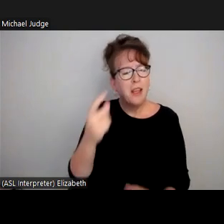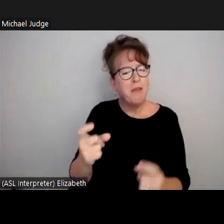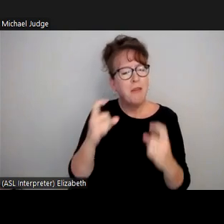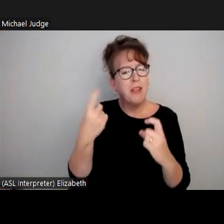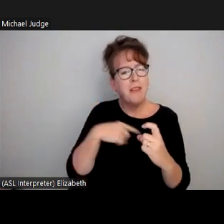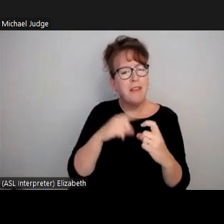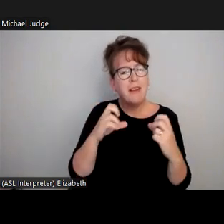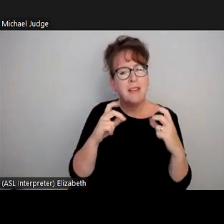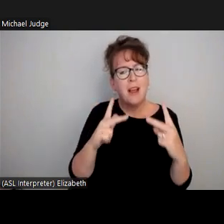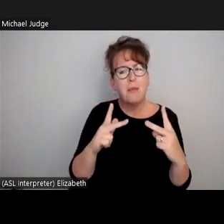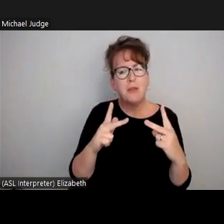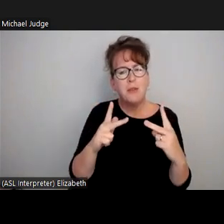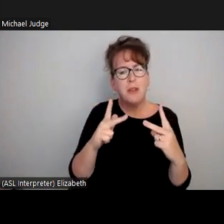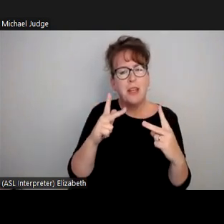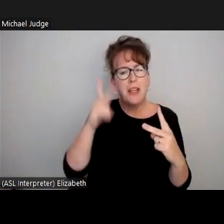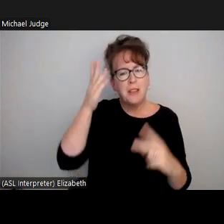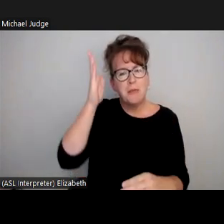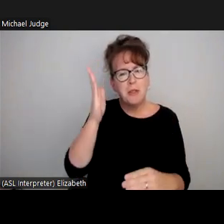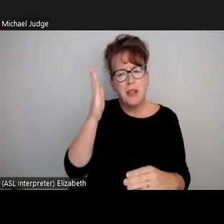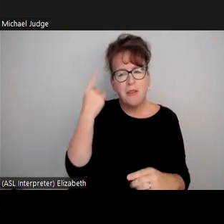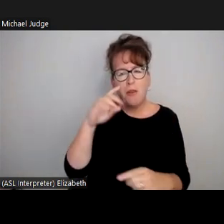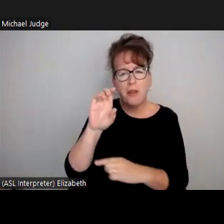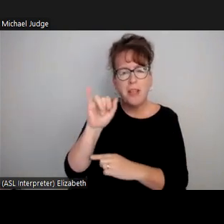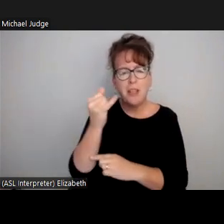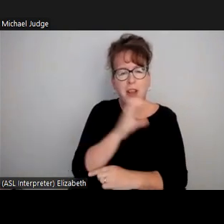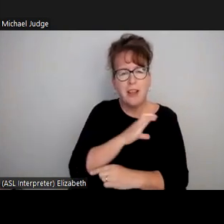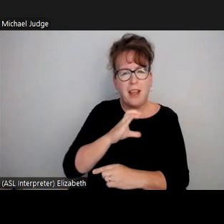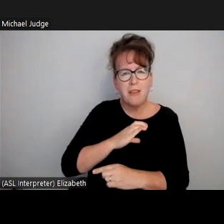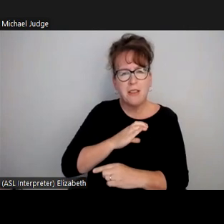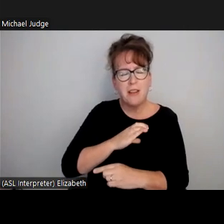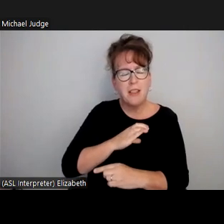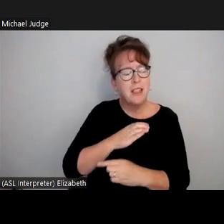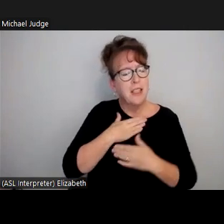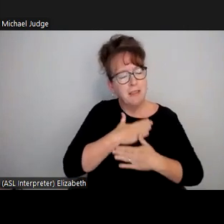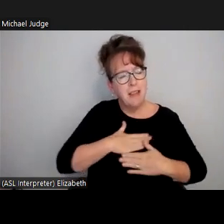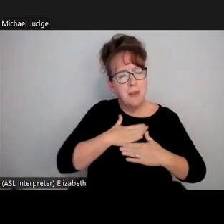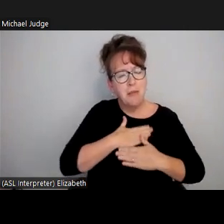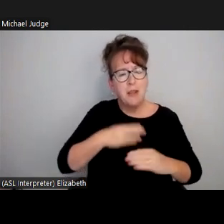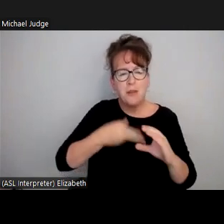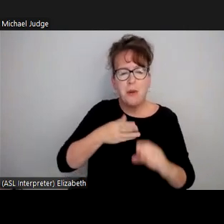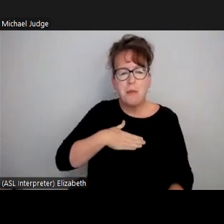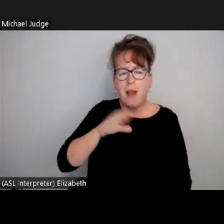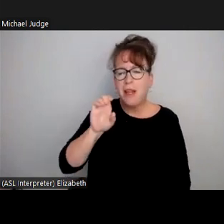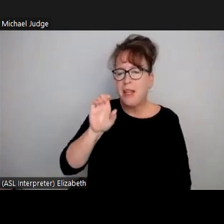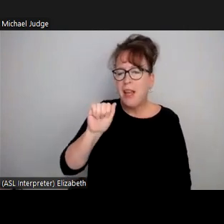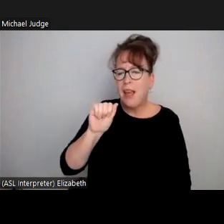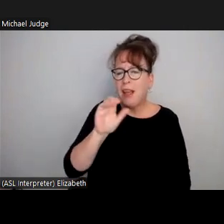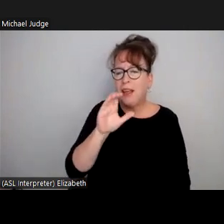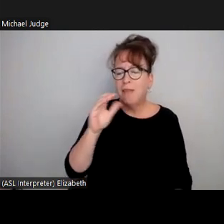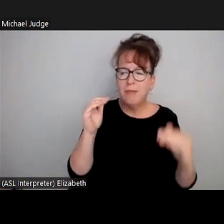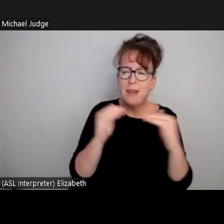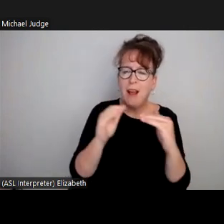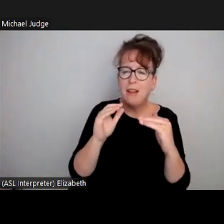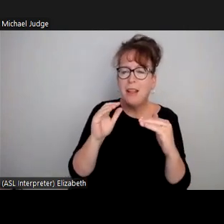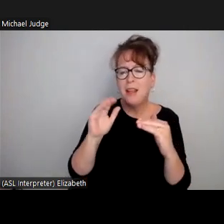muchas gracias María valen por darnos la oportunidad a presentarle al la el consejo de Justicia